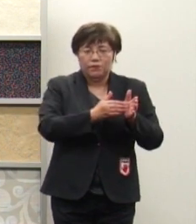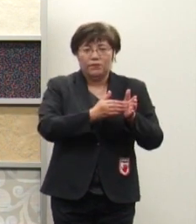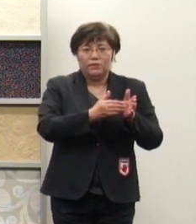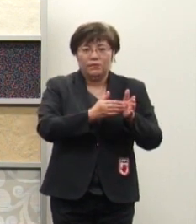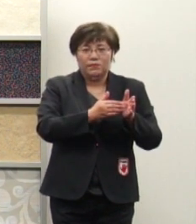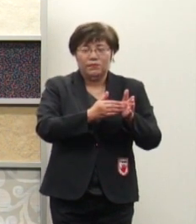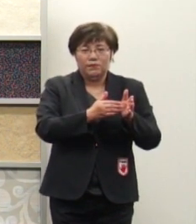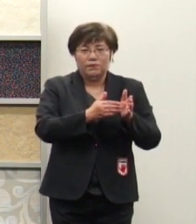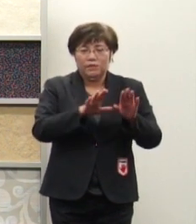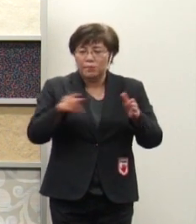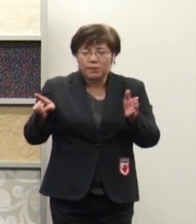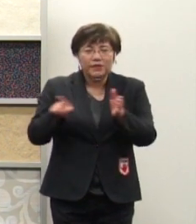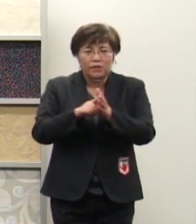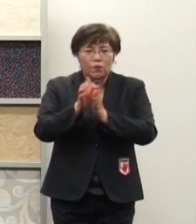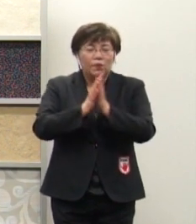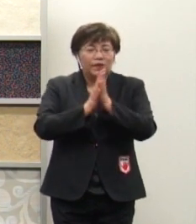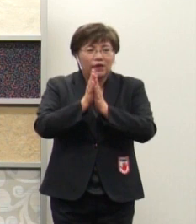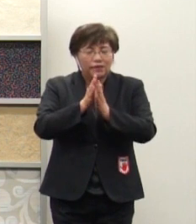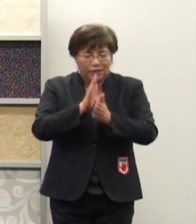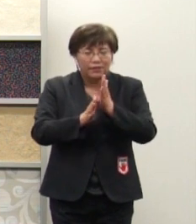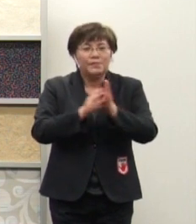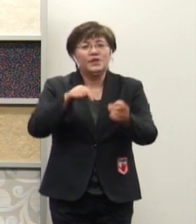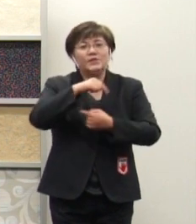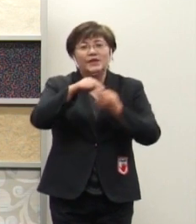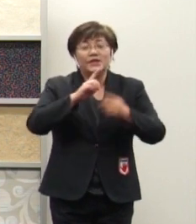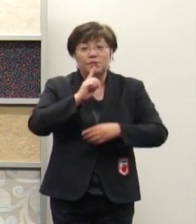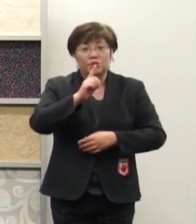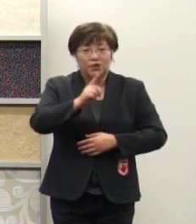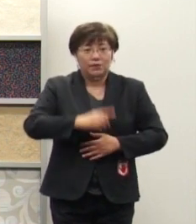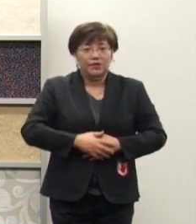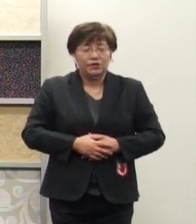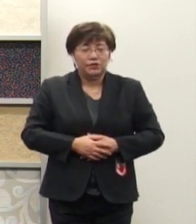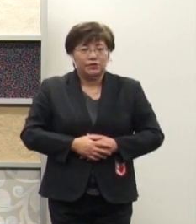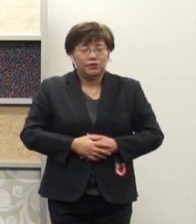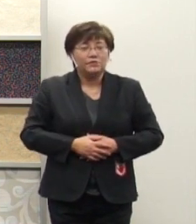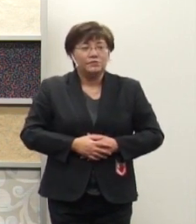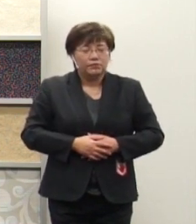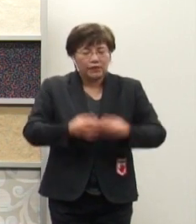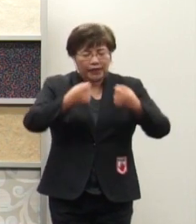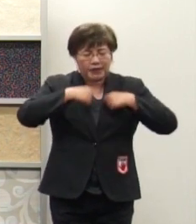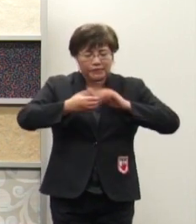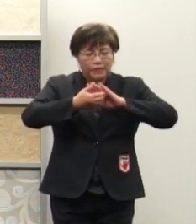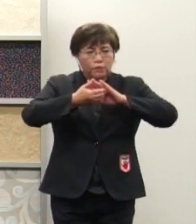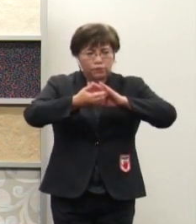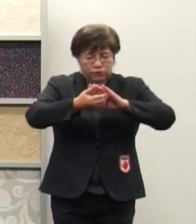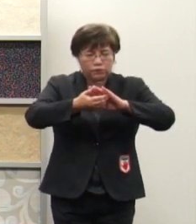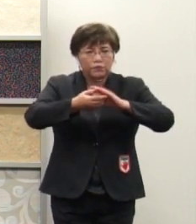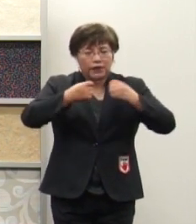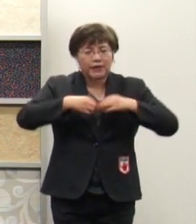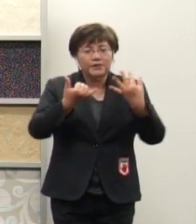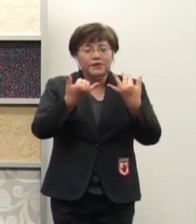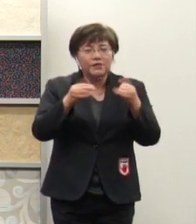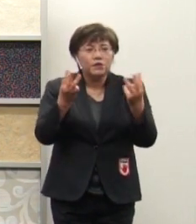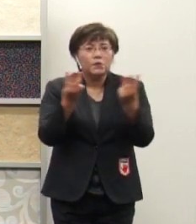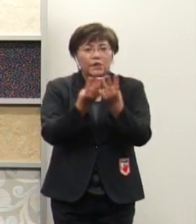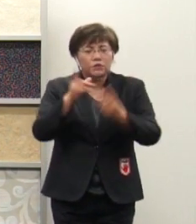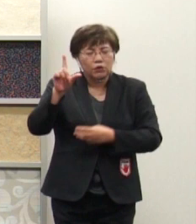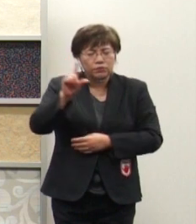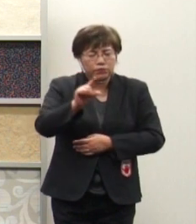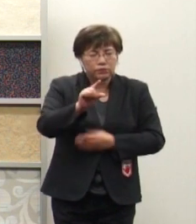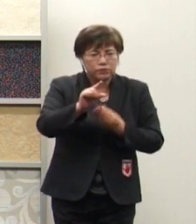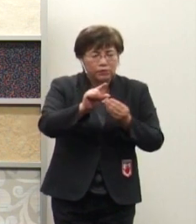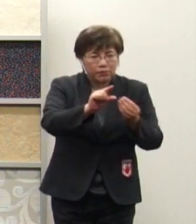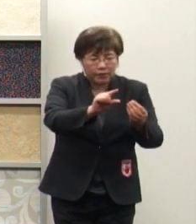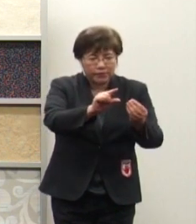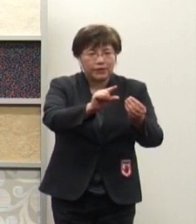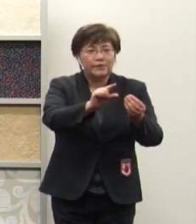これまでのお願いと、改めて繰り返しになりますが、感染を制御しながら経済そして生活を回し続け